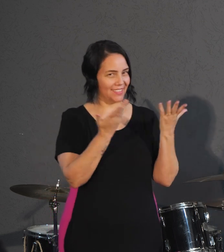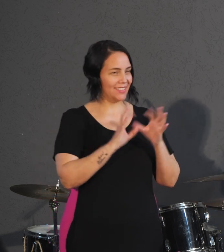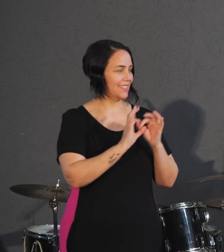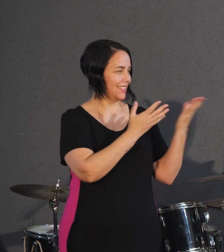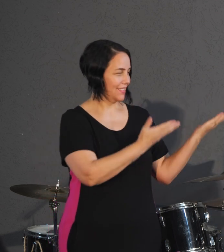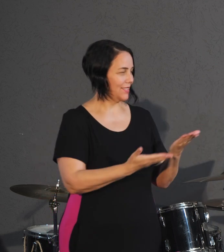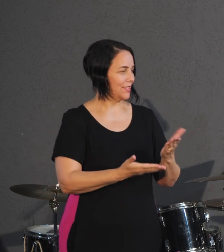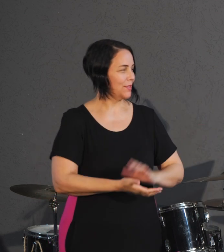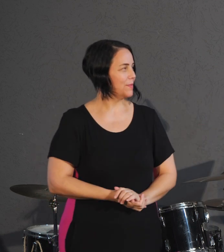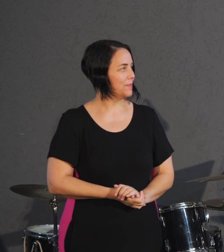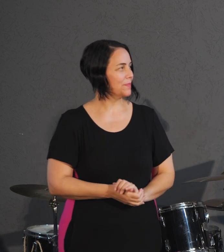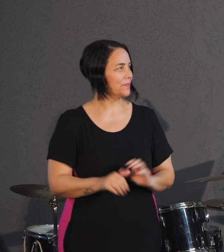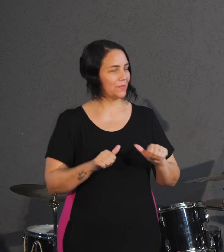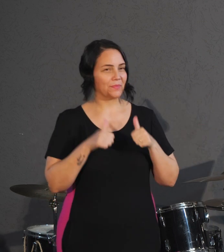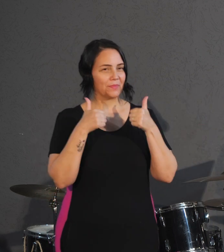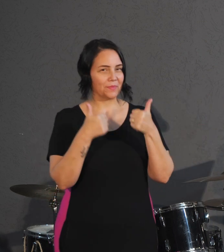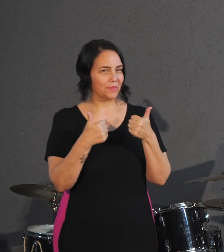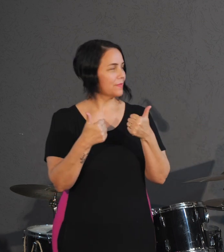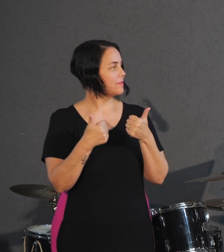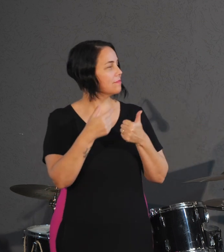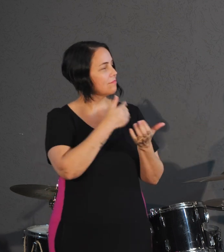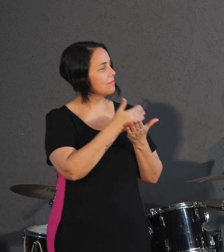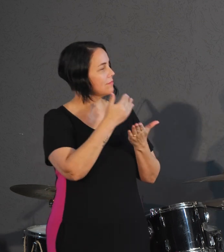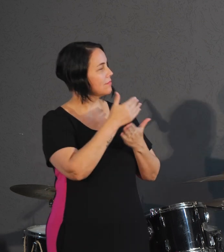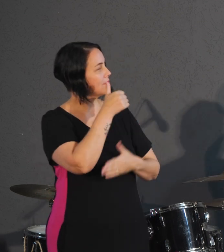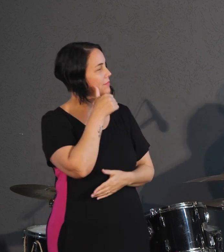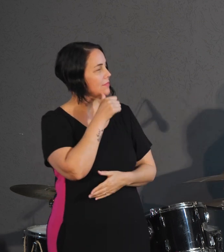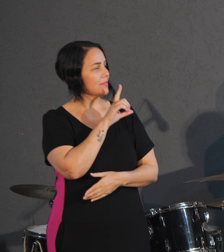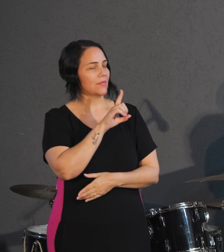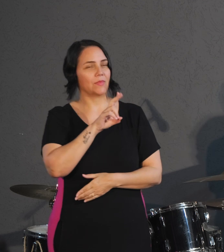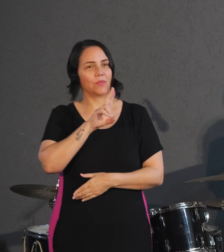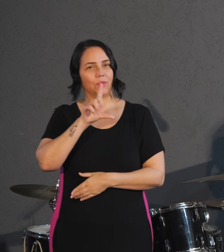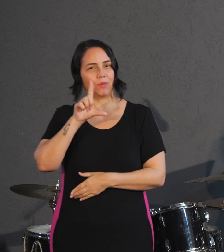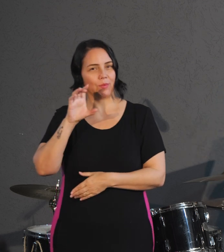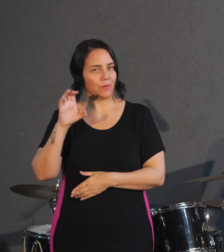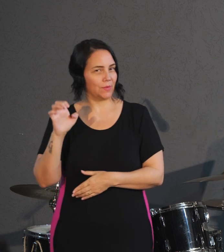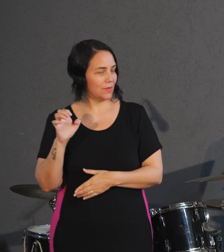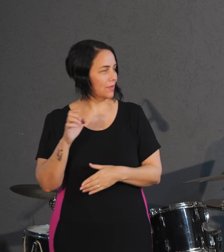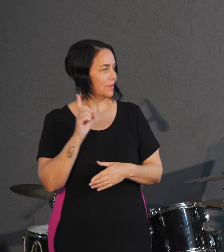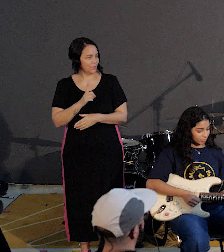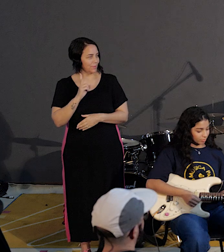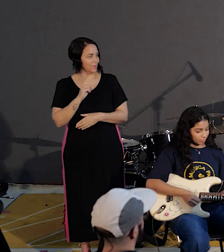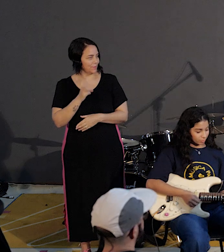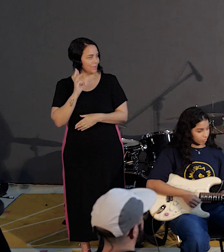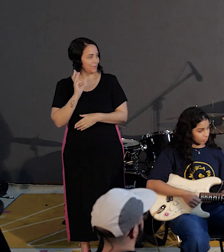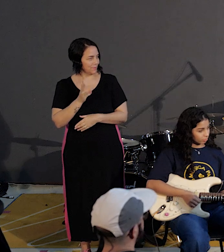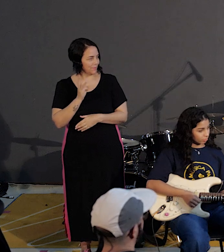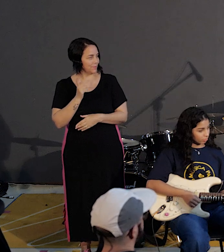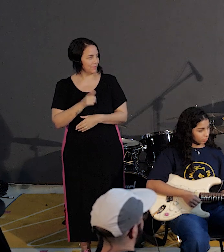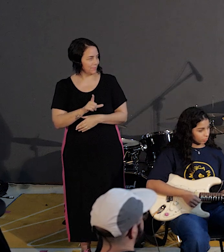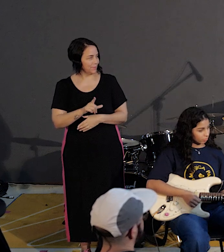né? Vamos lá, então. Quem começa é a Dulce, né, Dulce? Então, vamos lá. Um, dois,